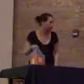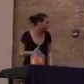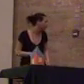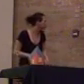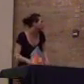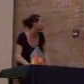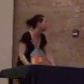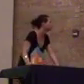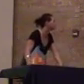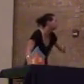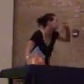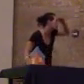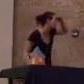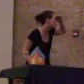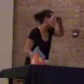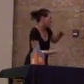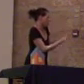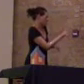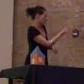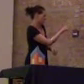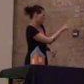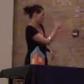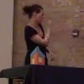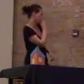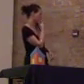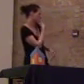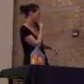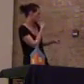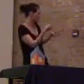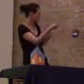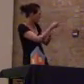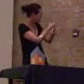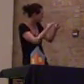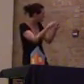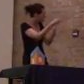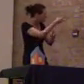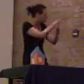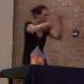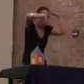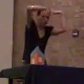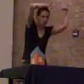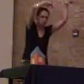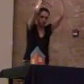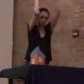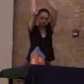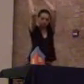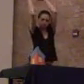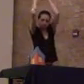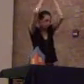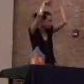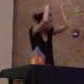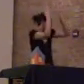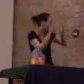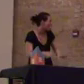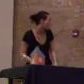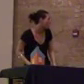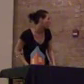O menino, Nakati, ficou olhando uma pessoa que estava ali próximo. É um menino, mas ele parece um vento, o cabelo dele é